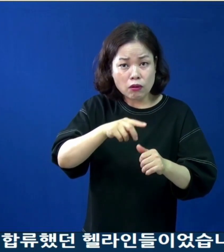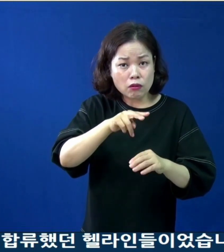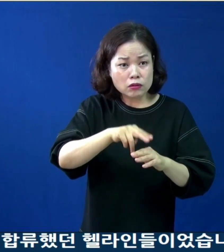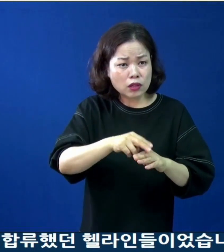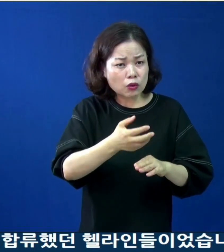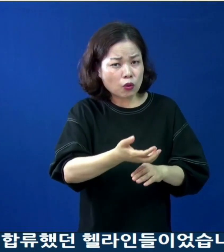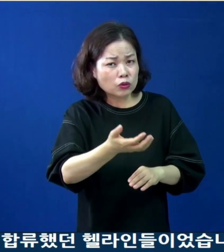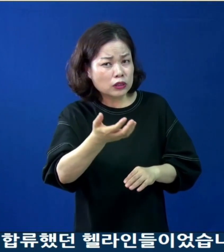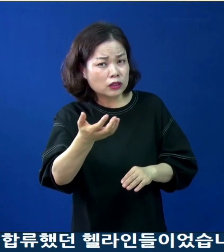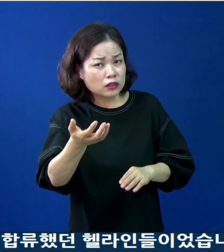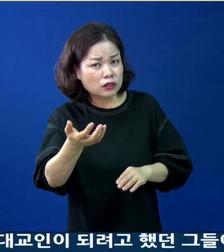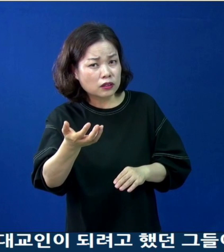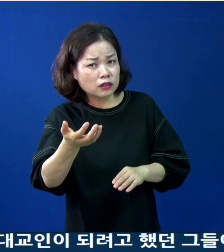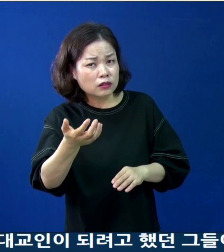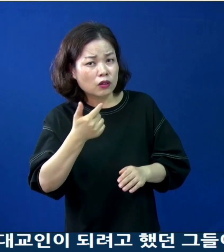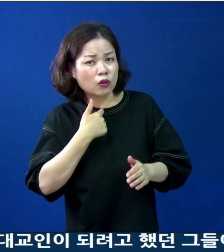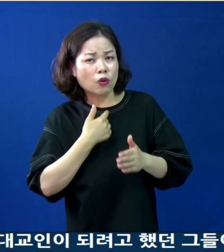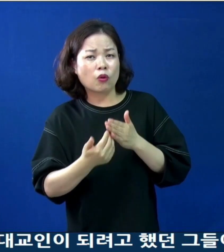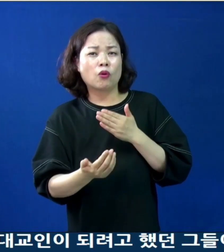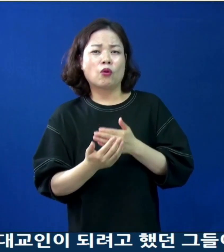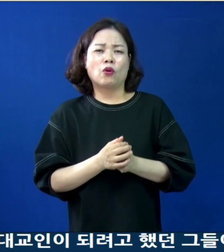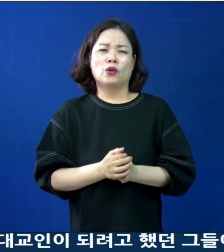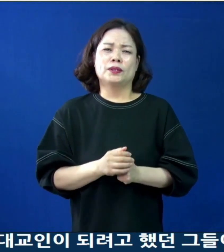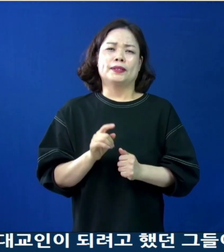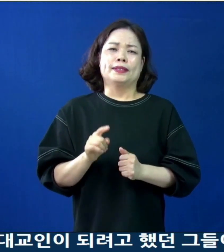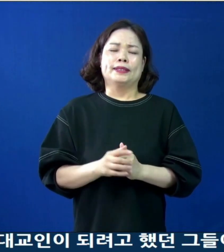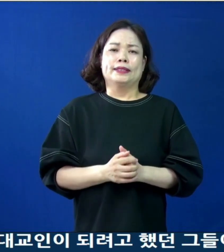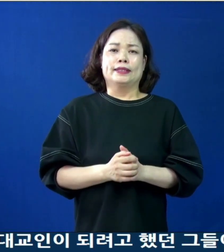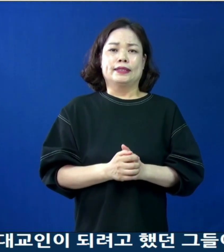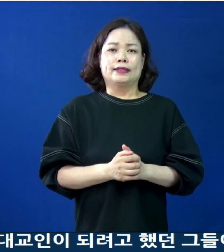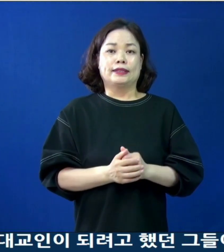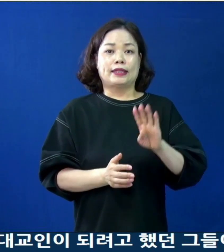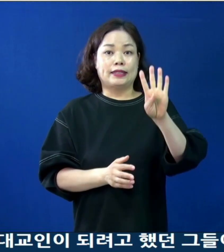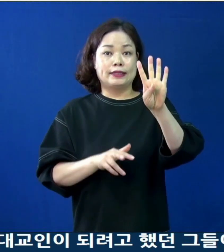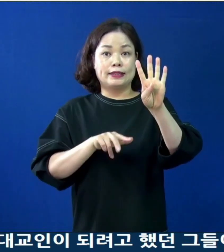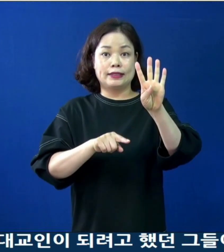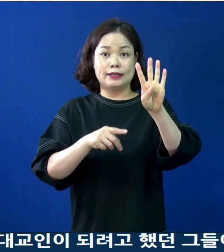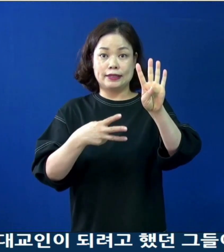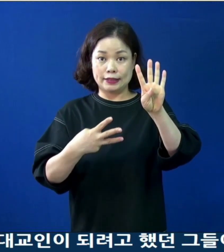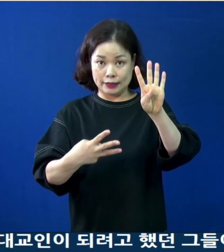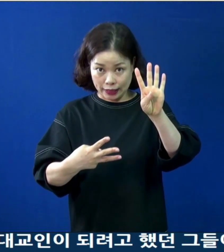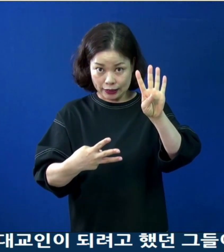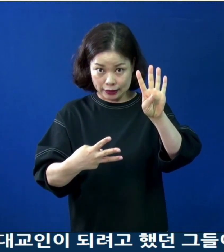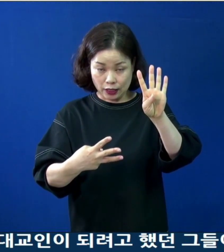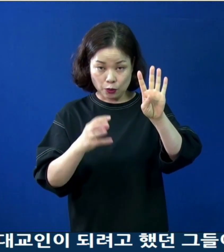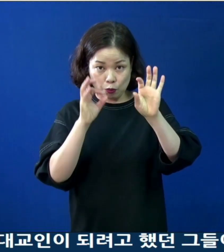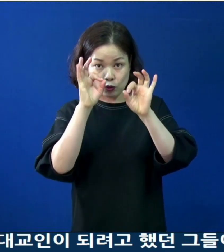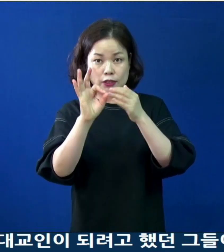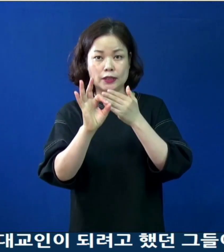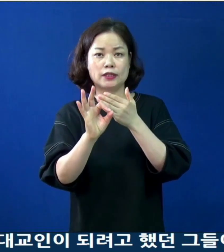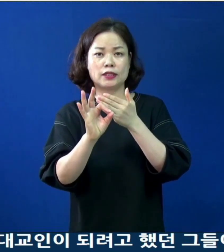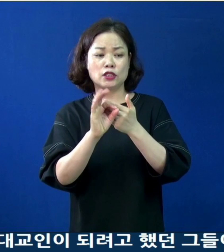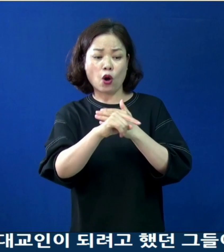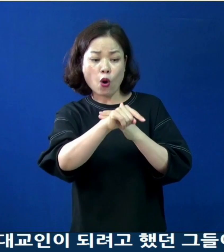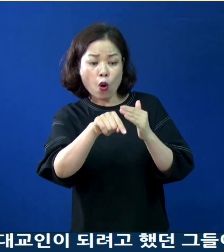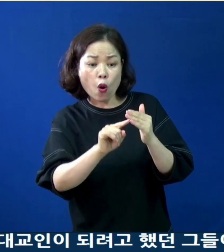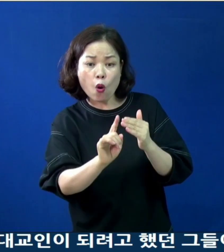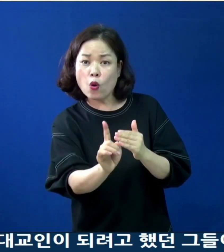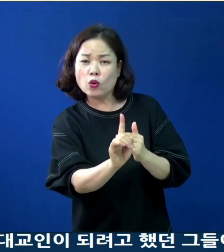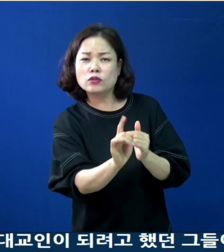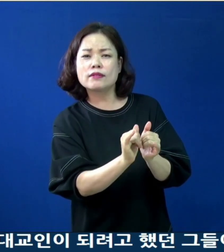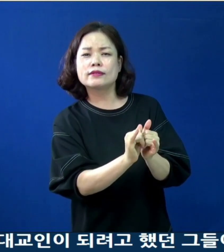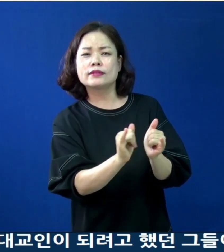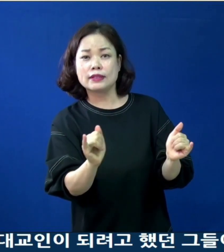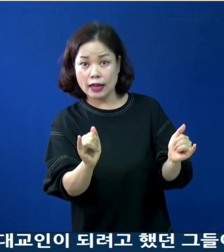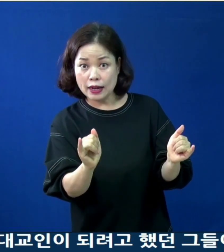옮기는 그런 경험을 하게 되는 겁니다. 그게 4절 얘기입니다. 4절 눈여겨 다시 보시면 그중 어떤